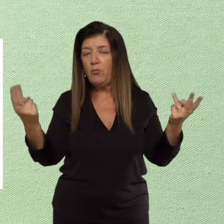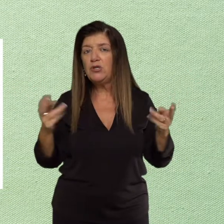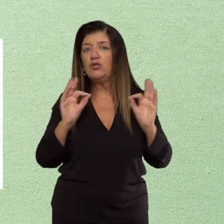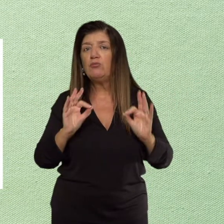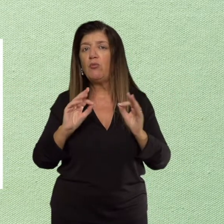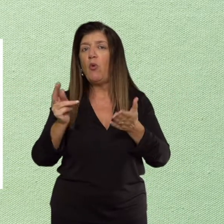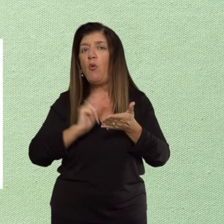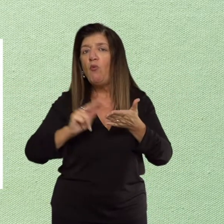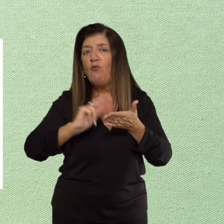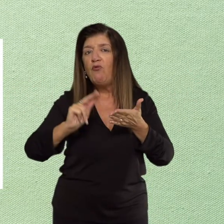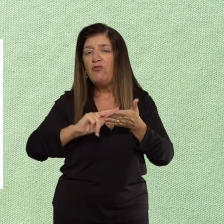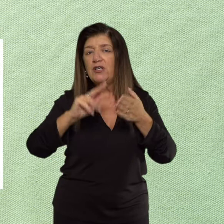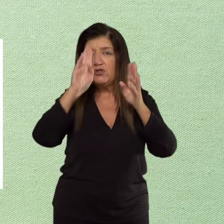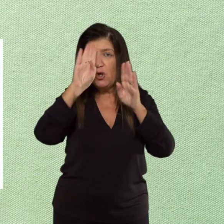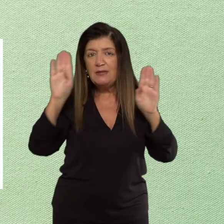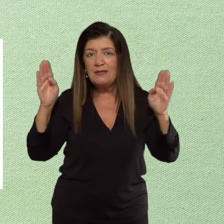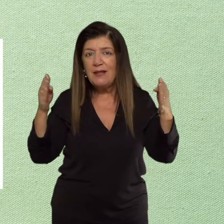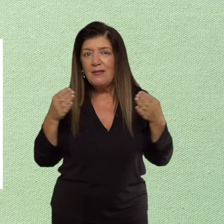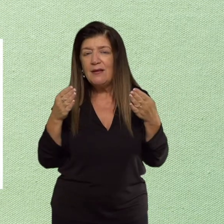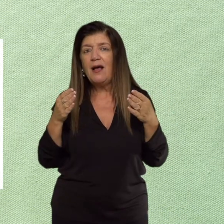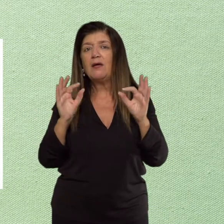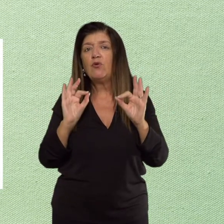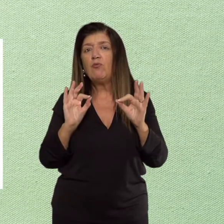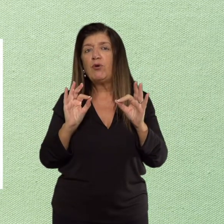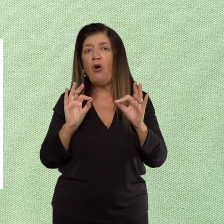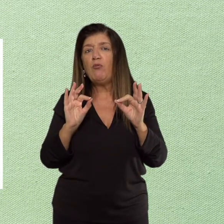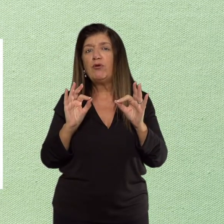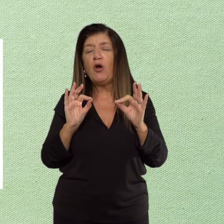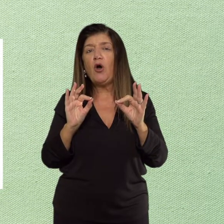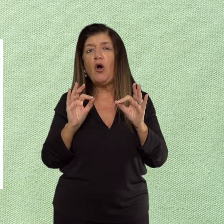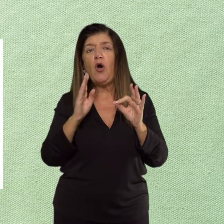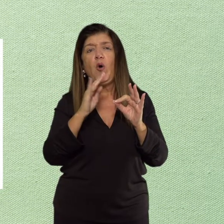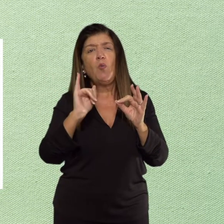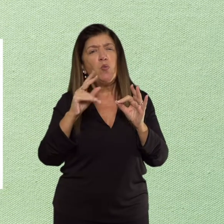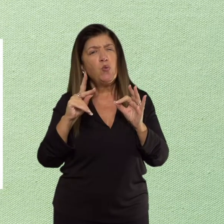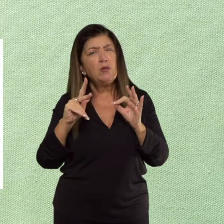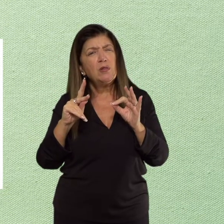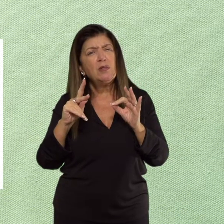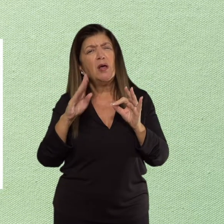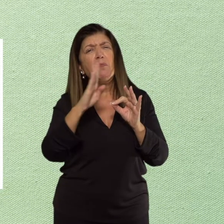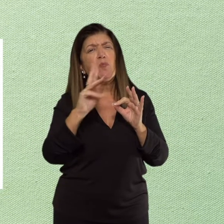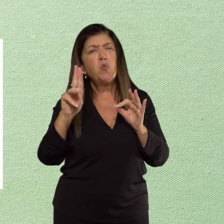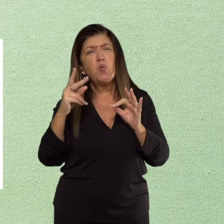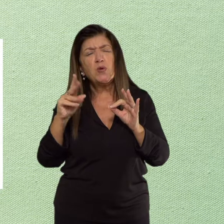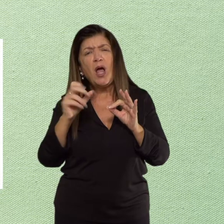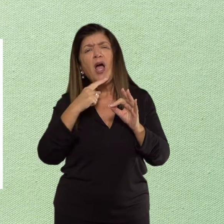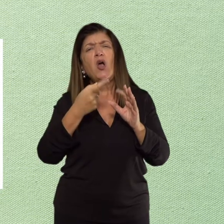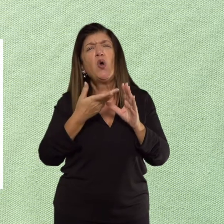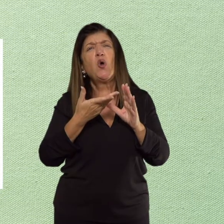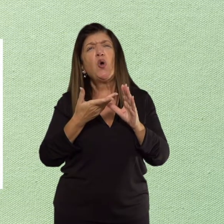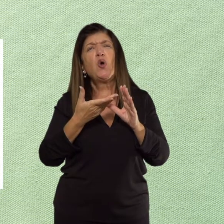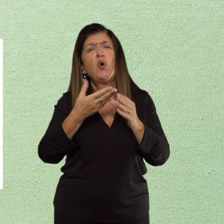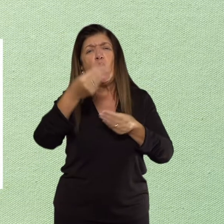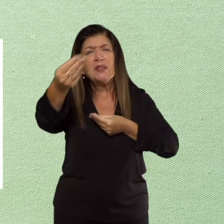consegna dei CUD, che sono i contrassegni unici, il contrassegno unico disabili europeo,